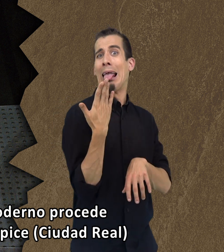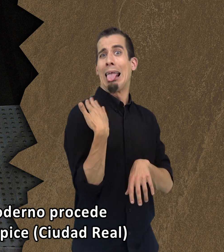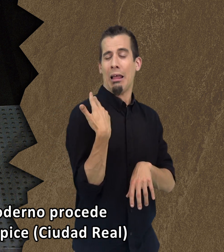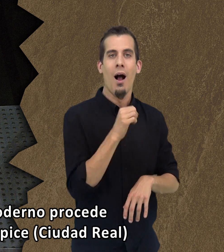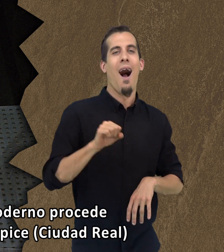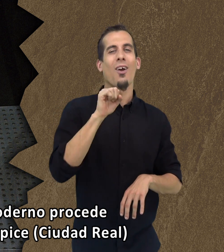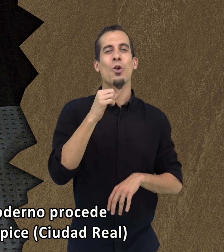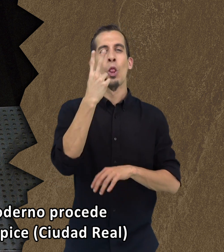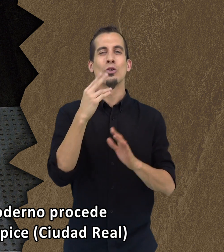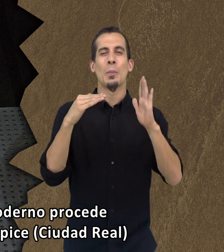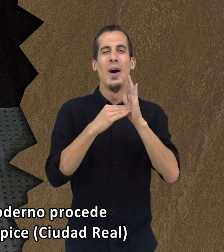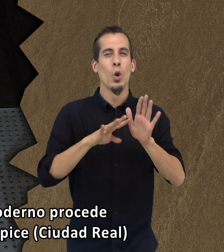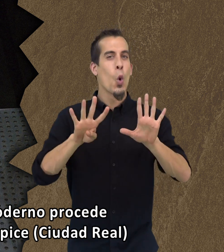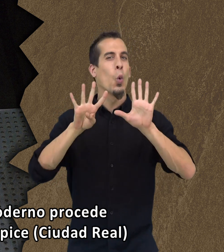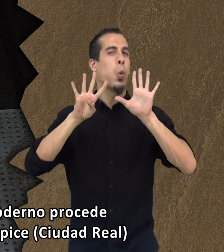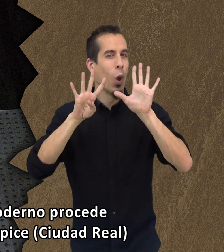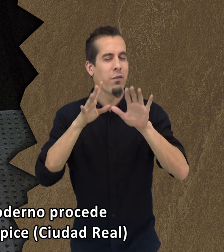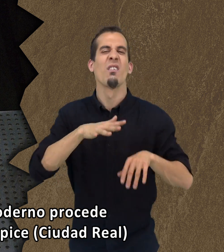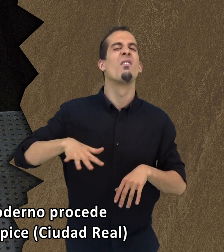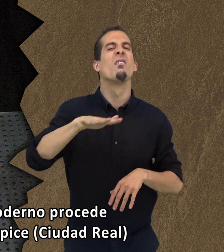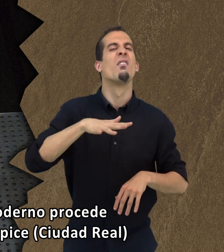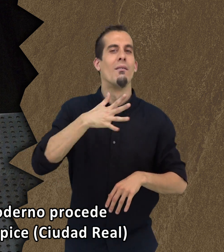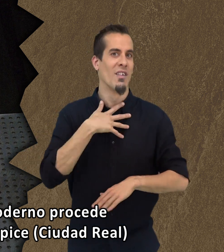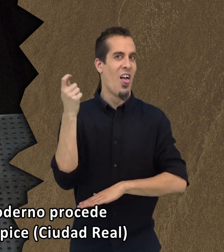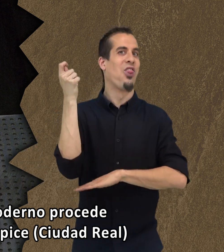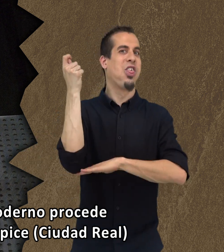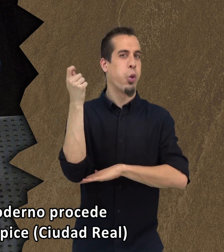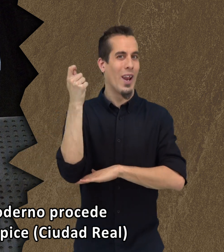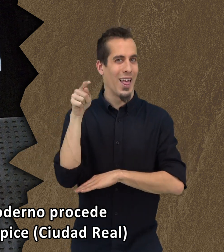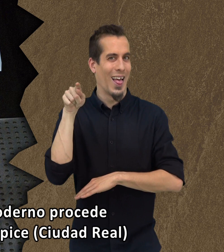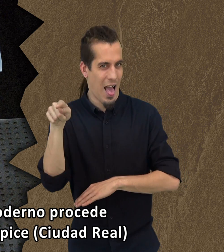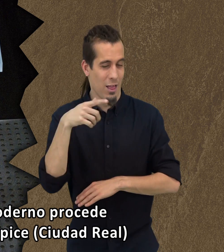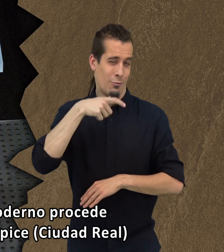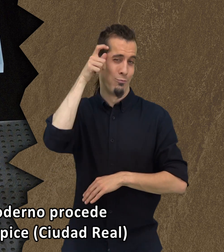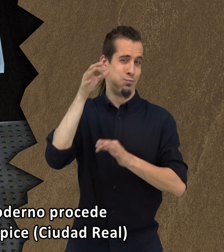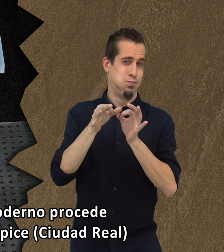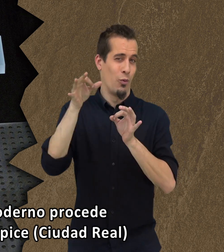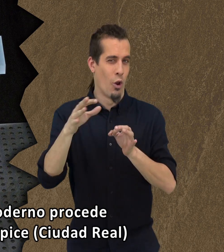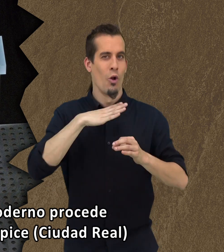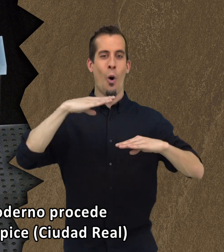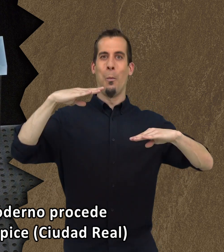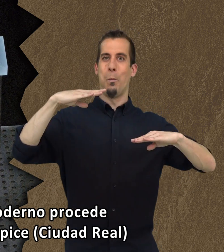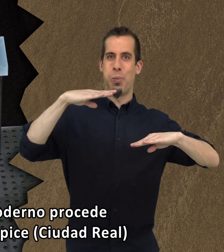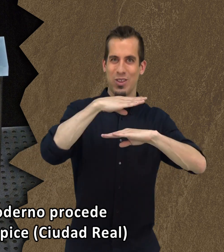el más moderno procede de puerto lápice ciudad real y cayó en 2009